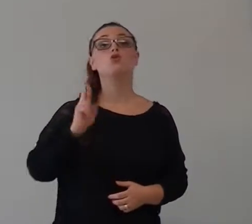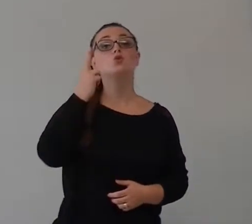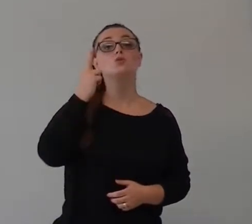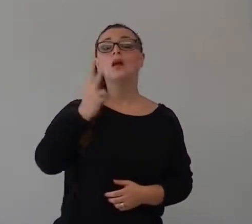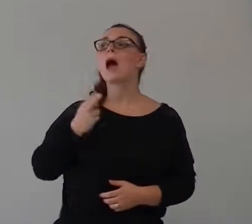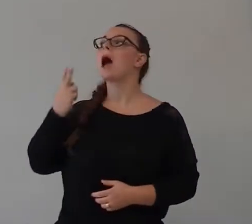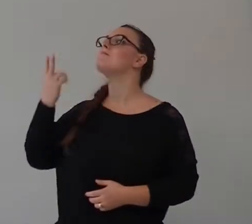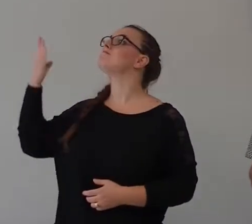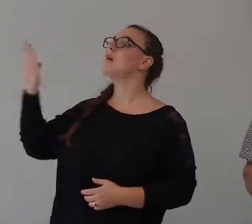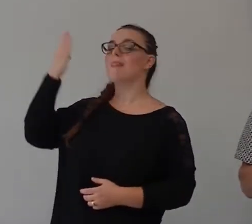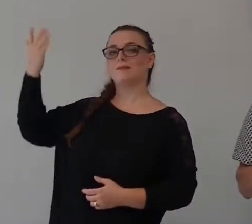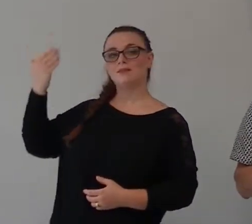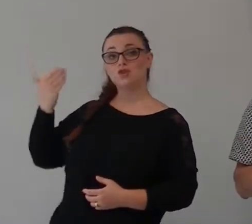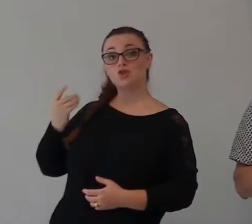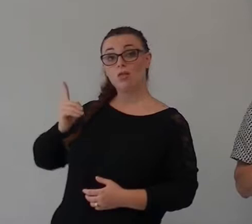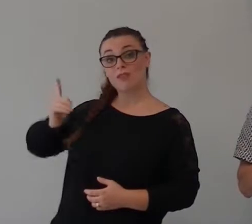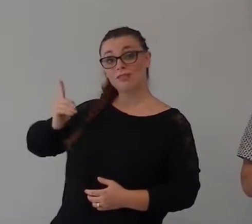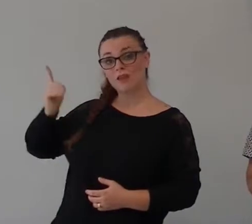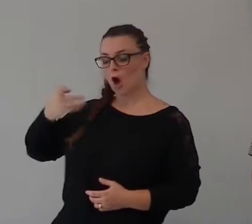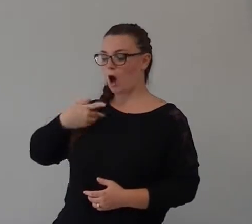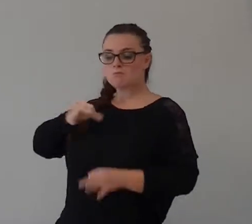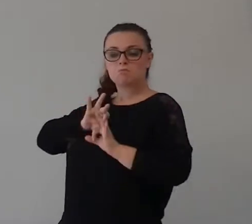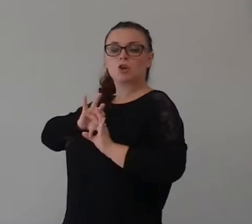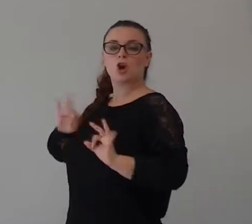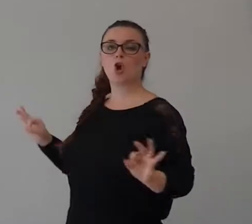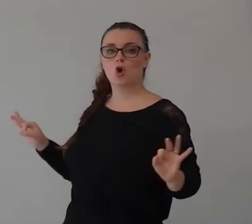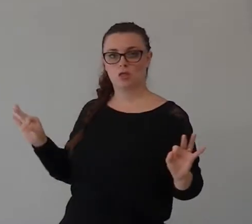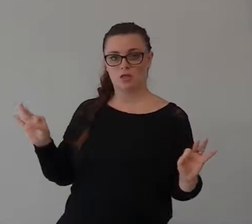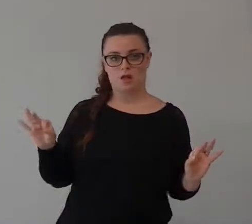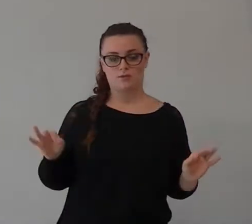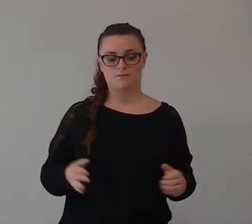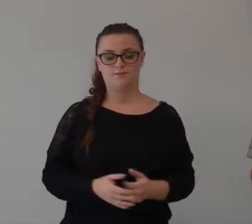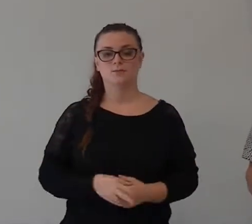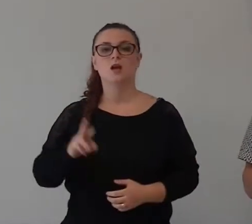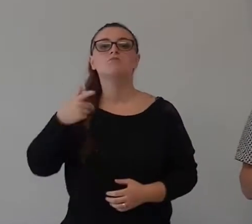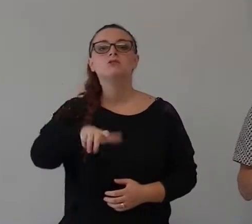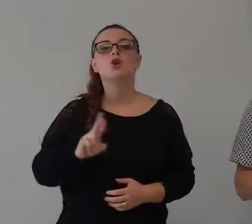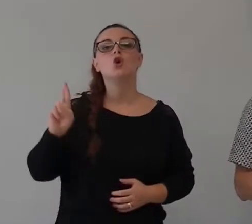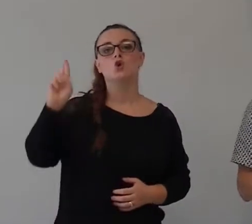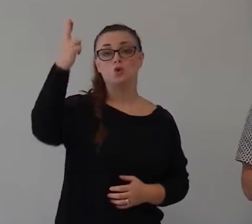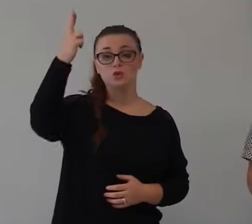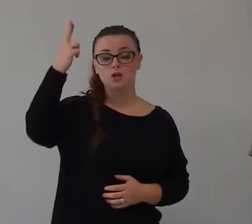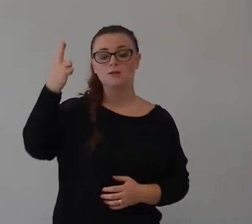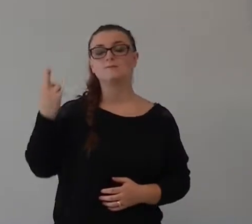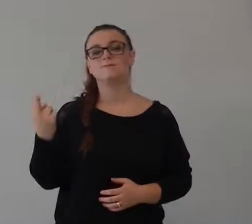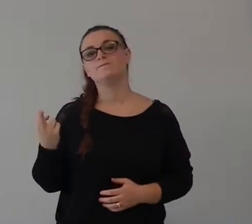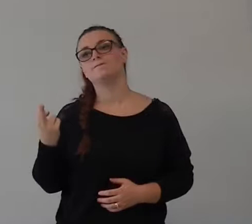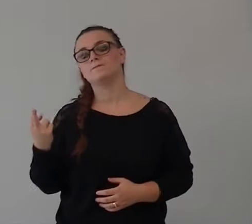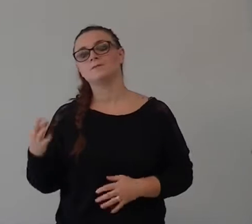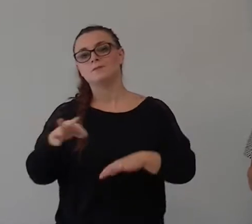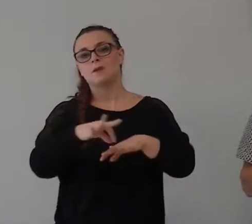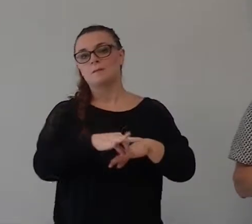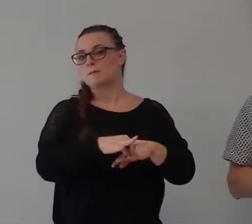Signore. Perché voi considerate, Ruth è una vedova